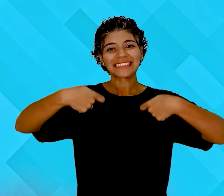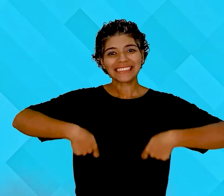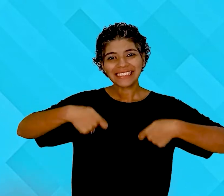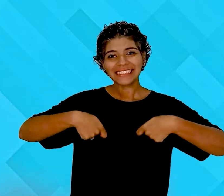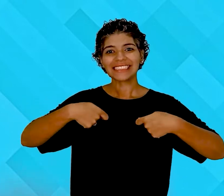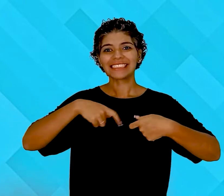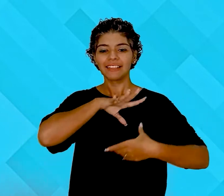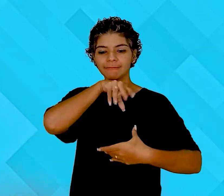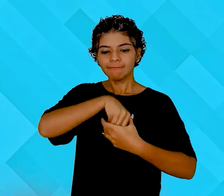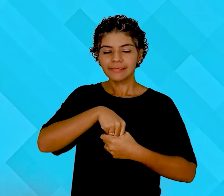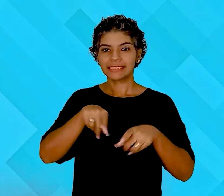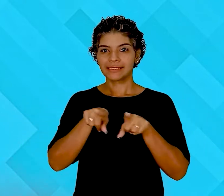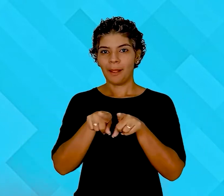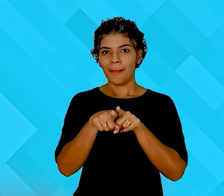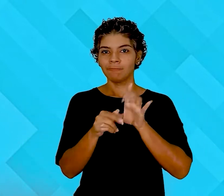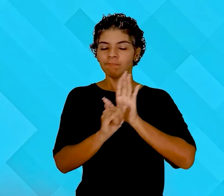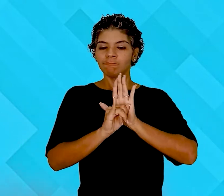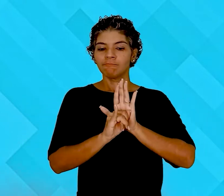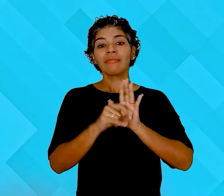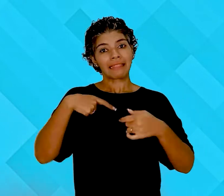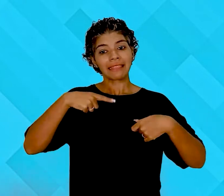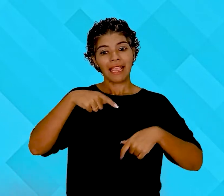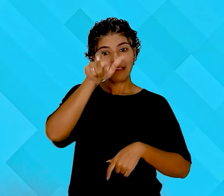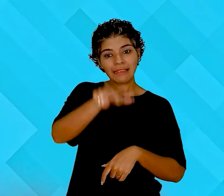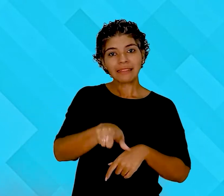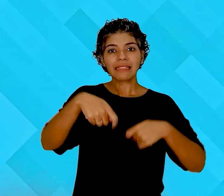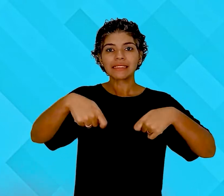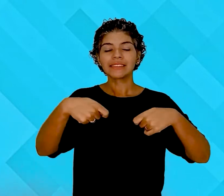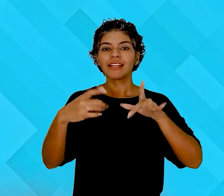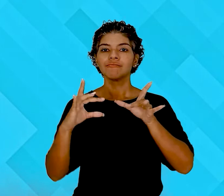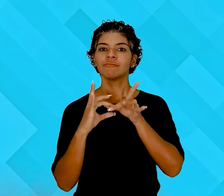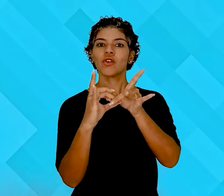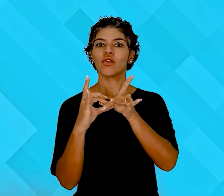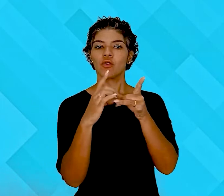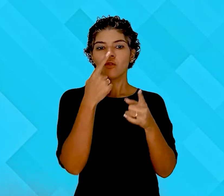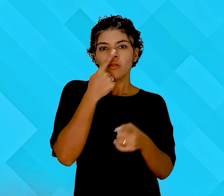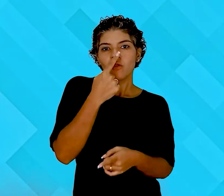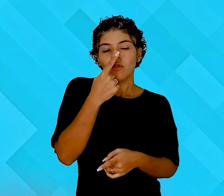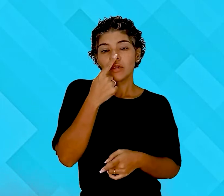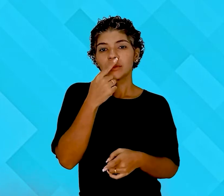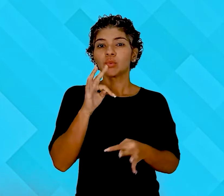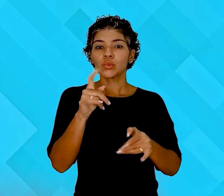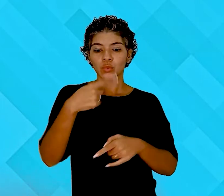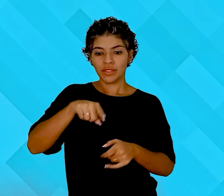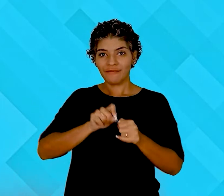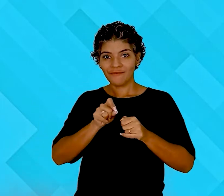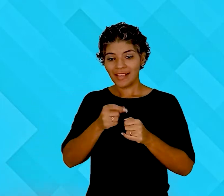pertencimento, têm necessidade de conexão, e que tudo que a gente faz no digital como público é o que